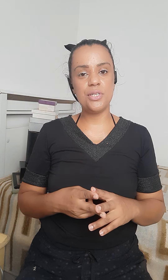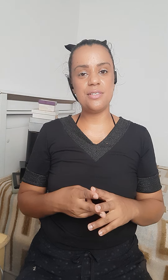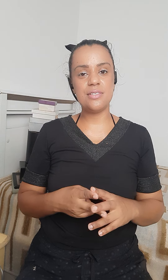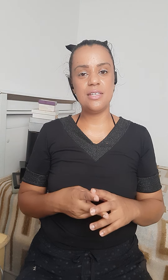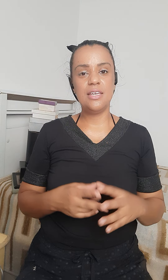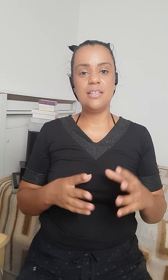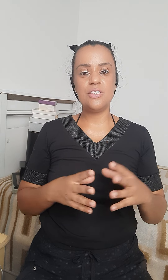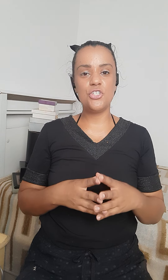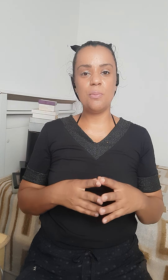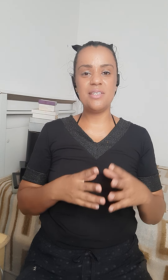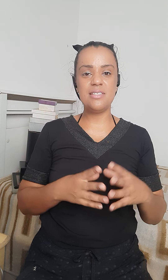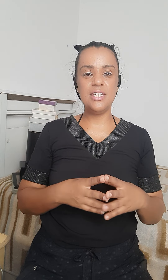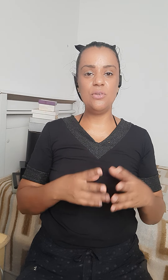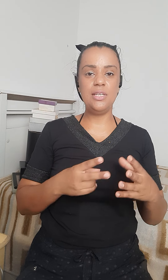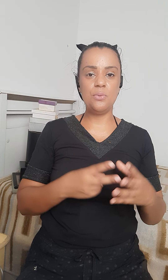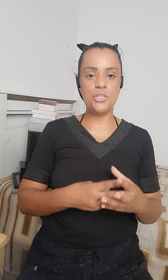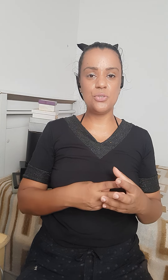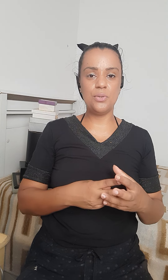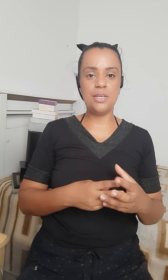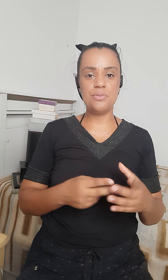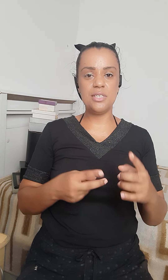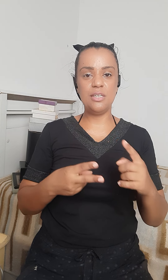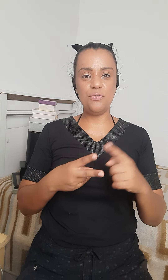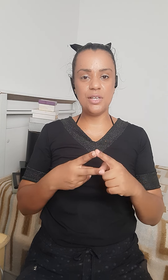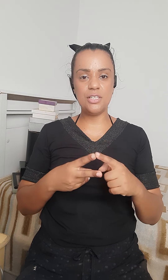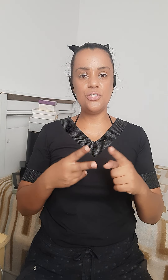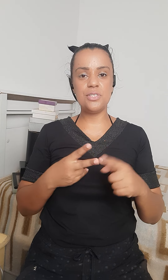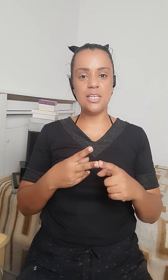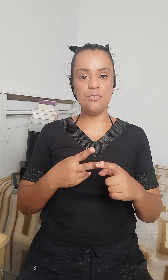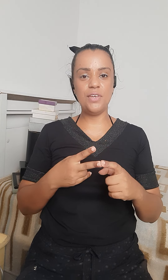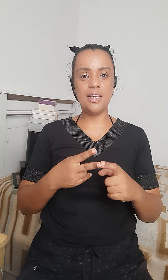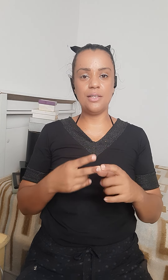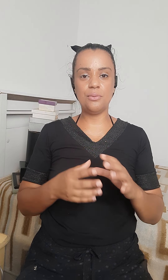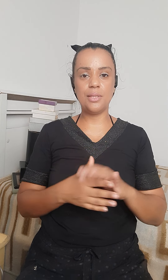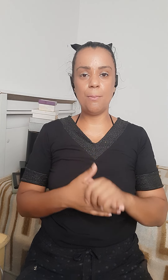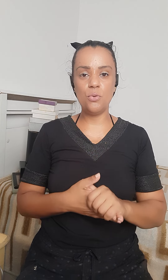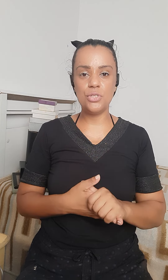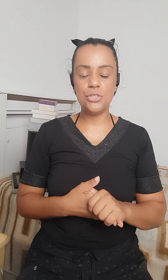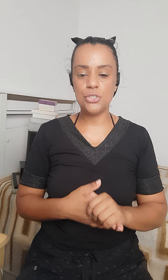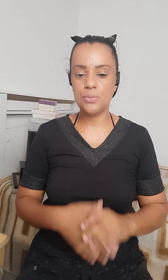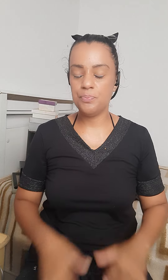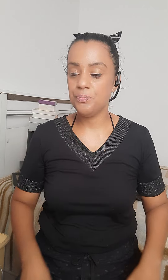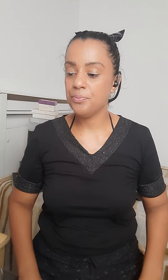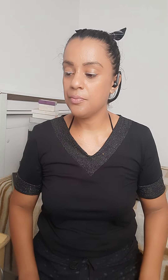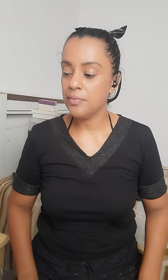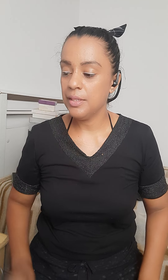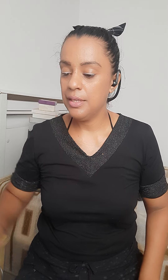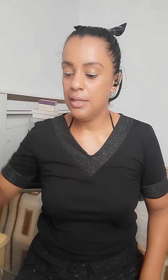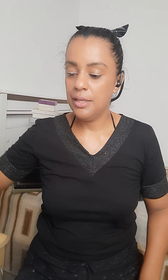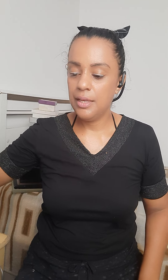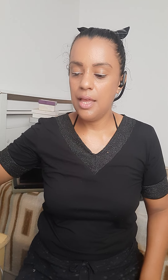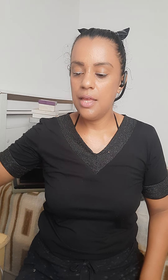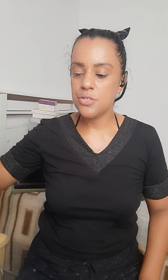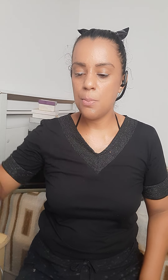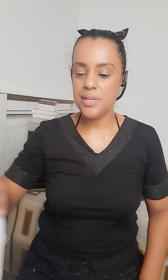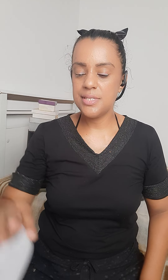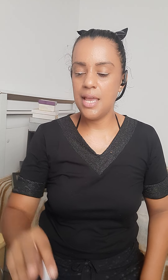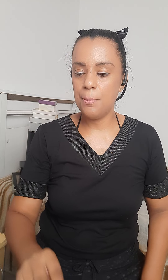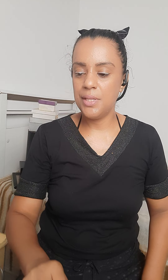variações. Se chama signo linguístico, né? Significante e significado, tá bom, gente? É só passei rapidamente